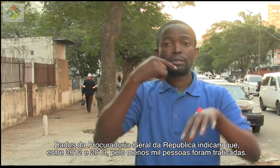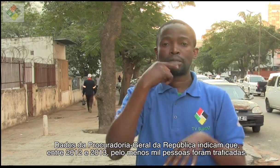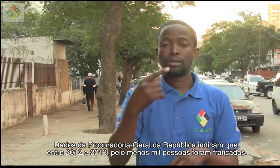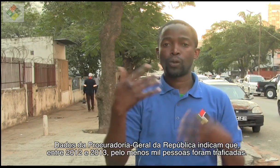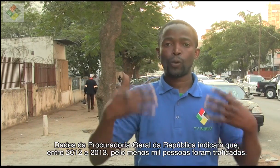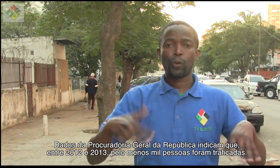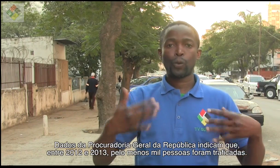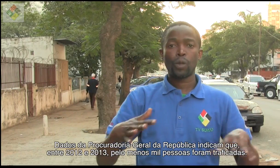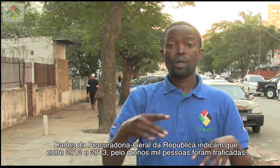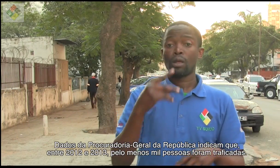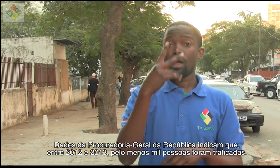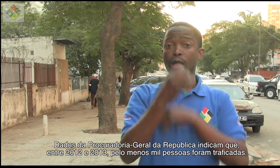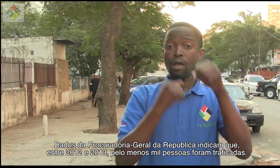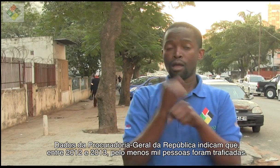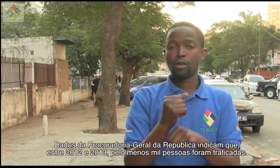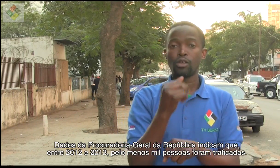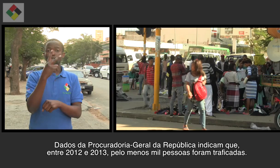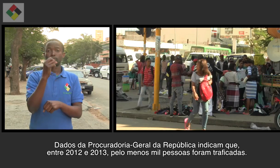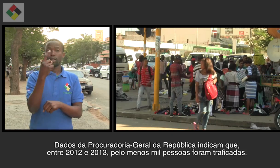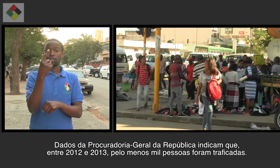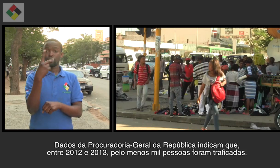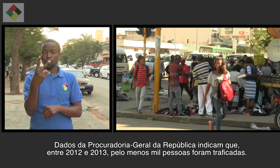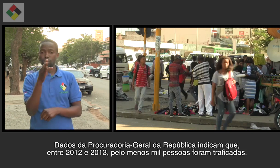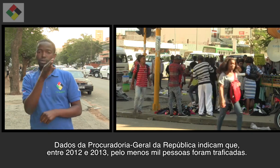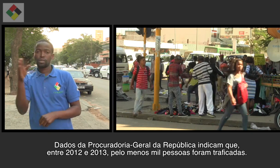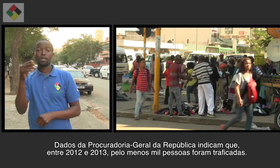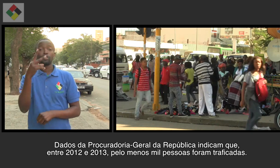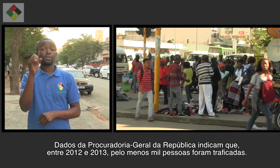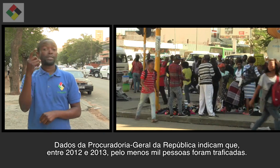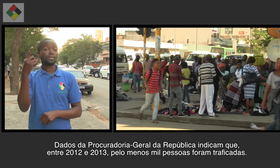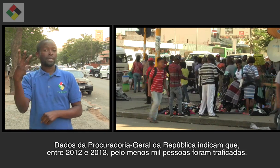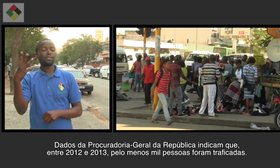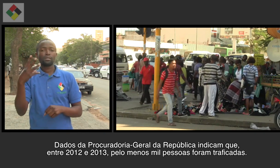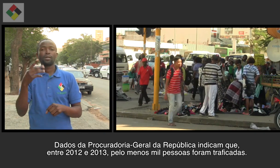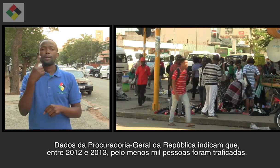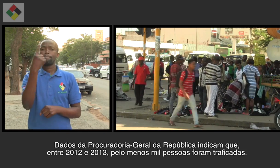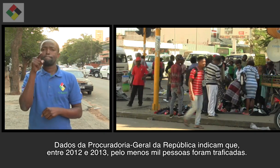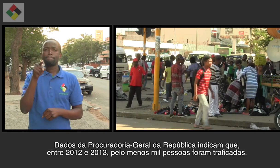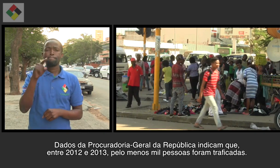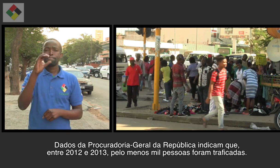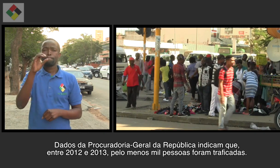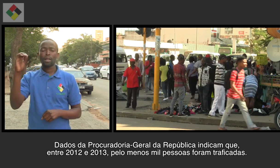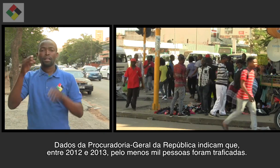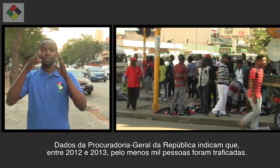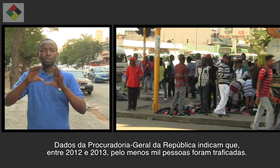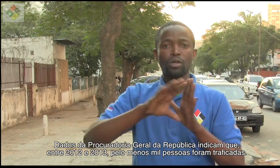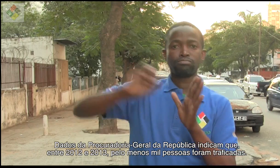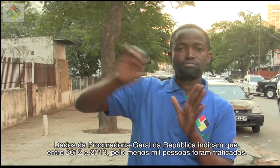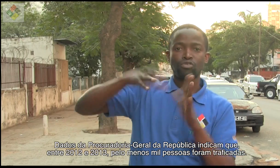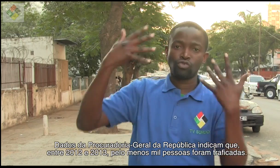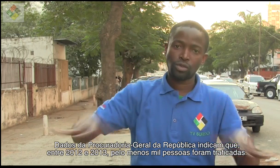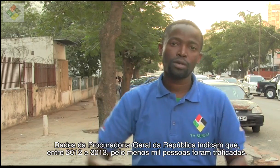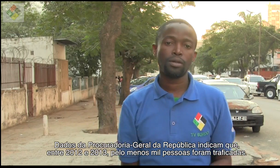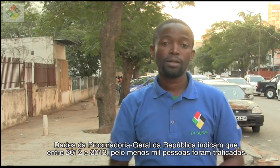Dados da Procuradoria-Geral da República indicam que entre 2012 e 2013, pelo menos 1.000 pessoas foram